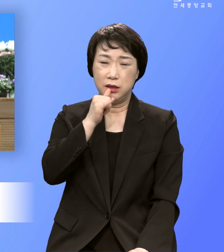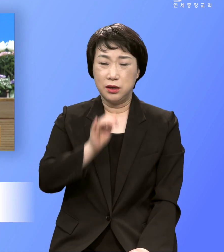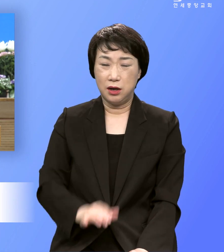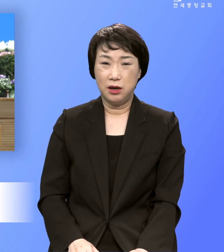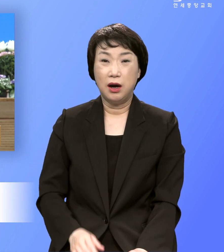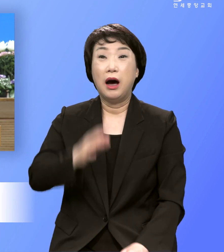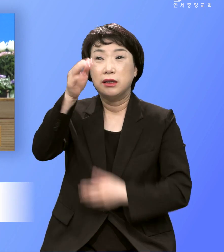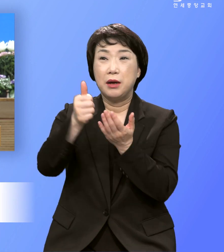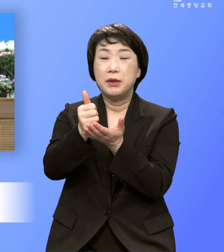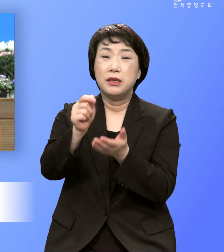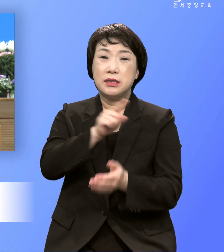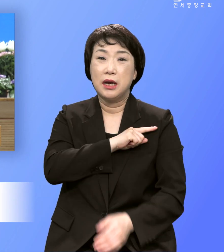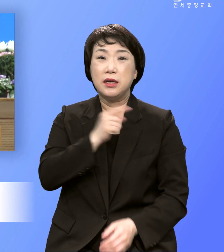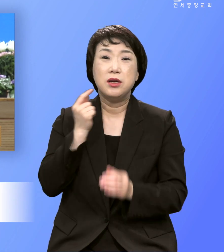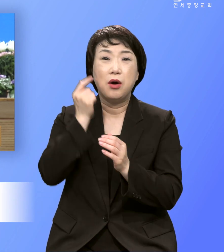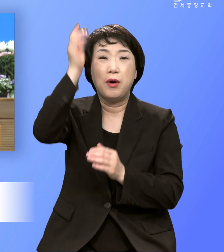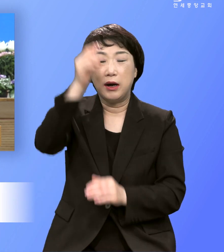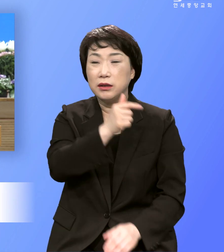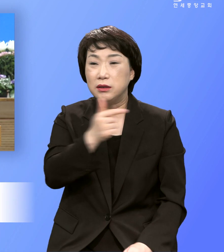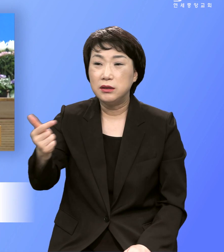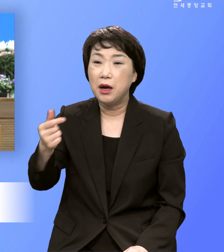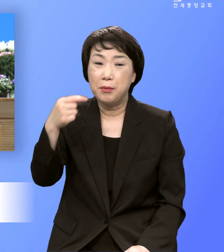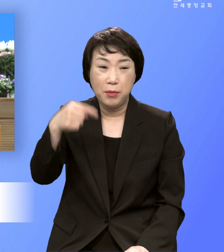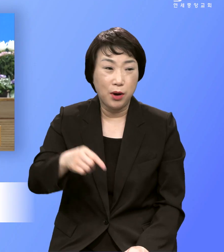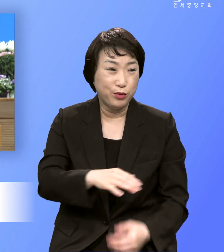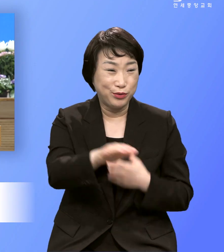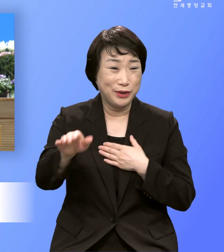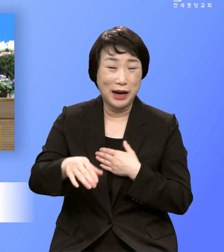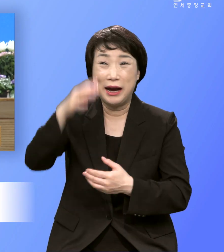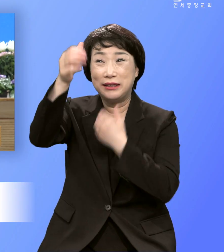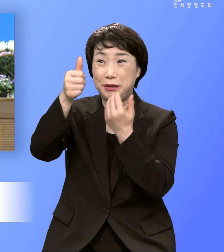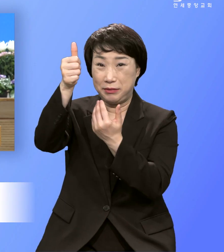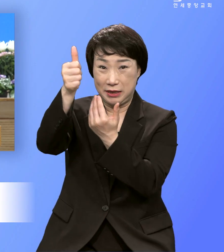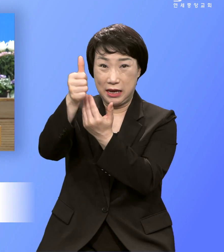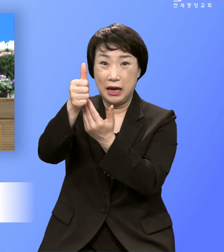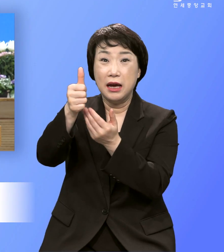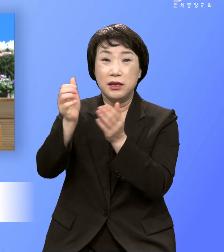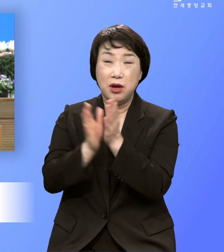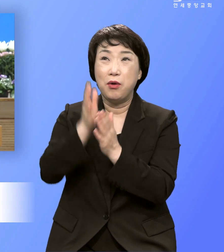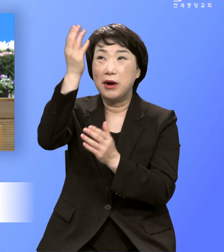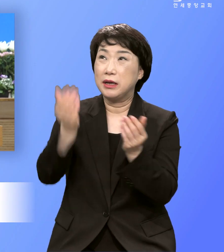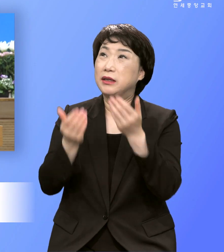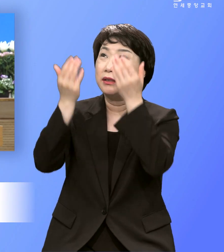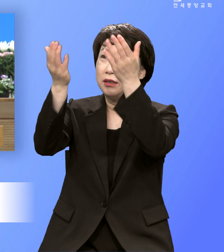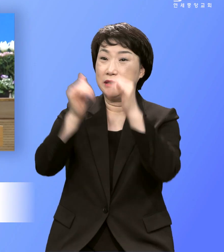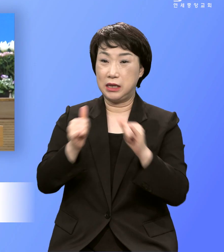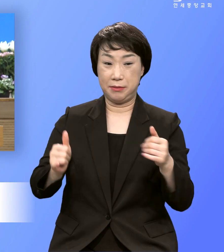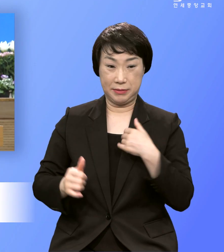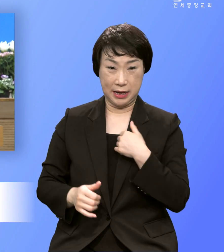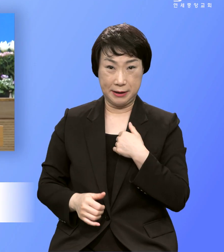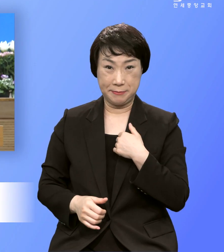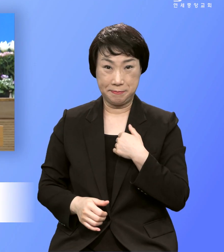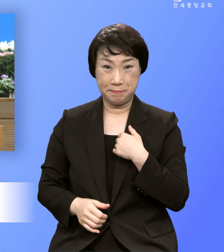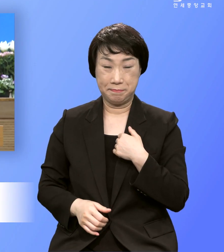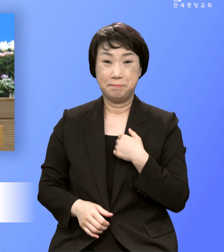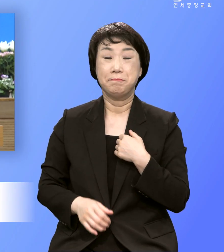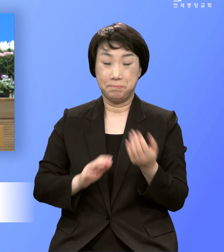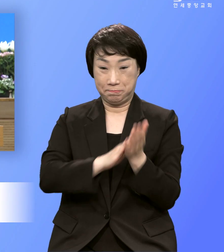하나님이 가장 영광스러운 것이 뭐냐? 우리가 하나님께 영화롭게 할 수 있는 대로